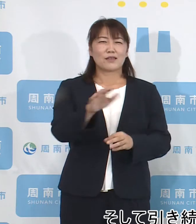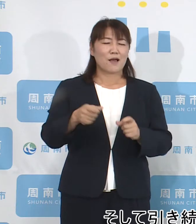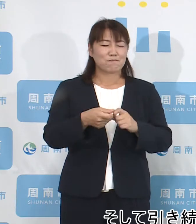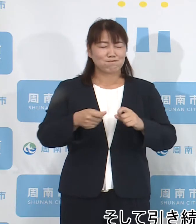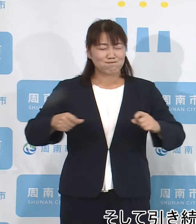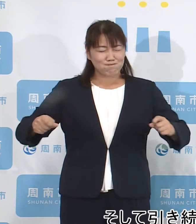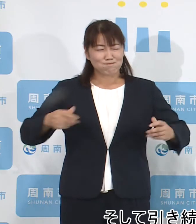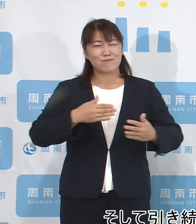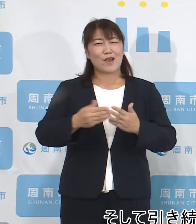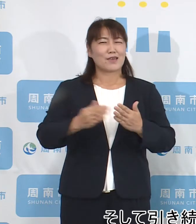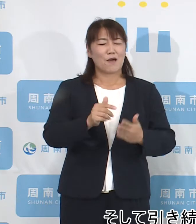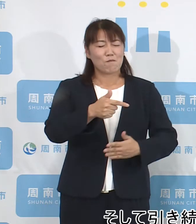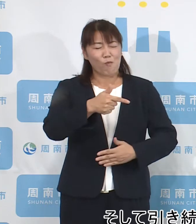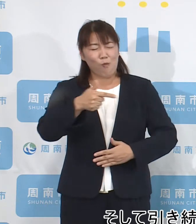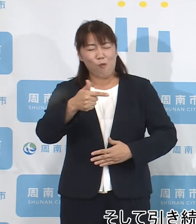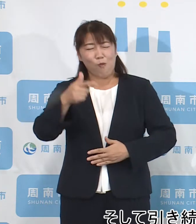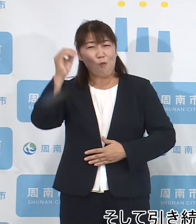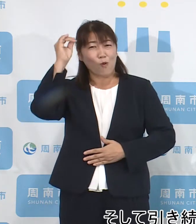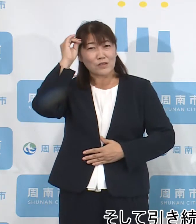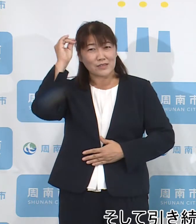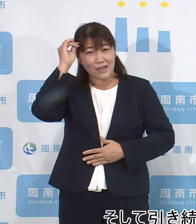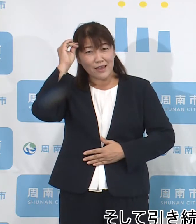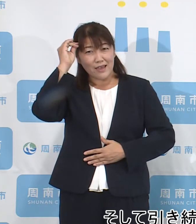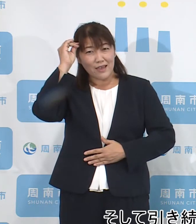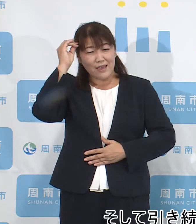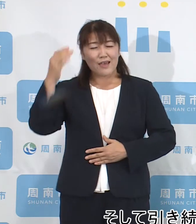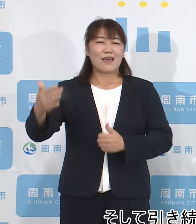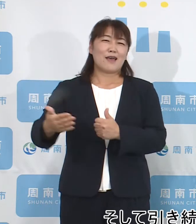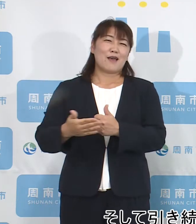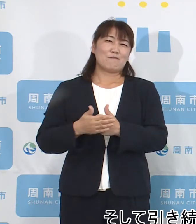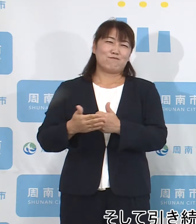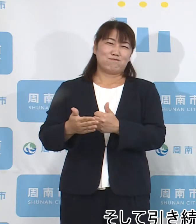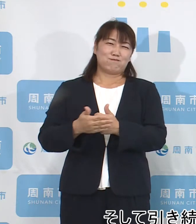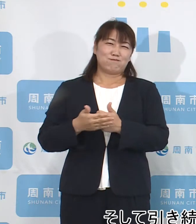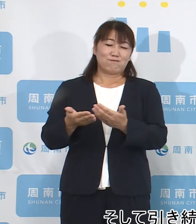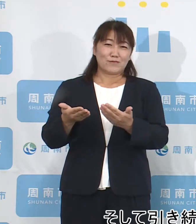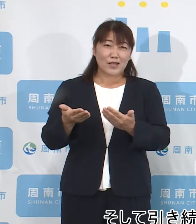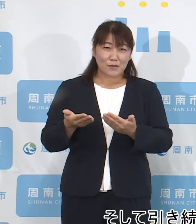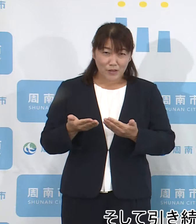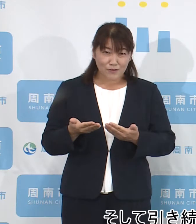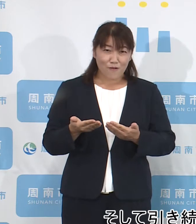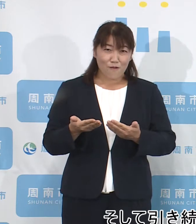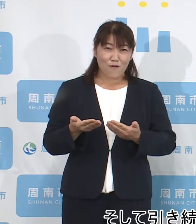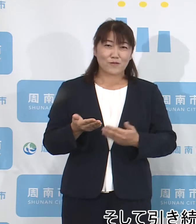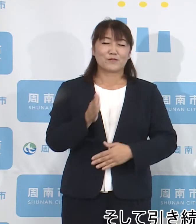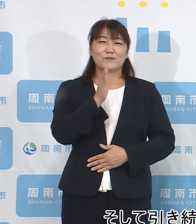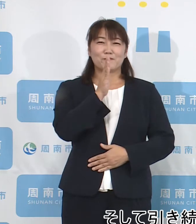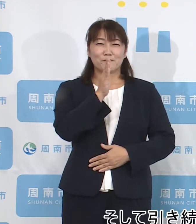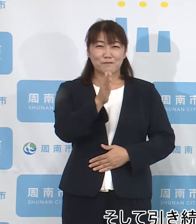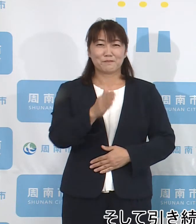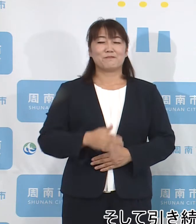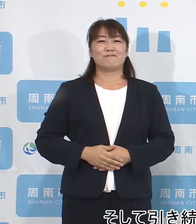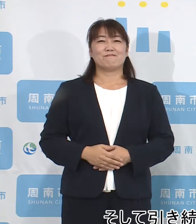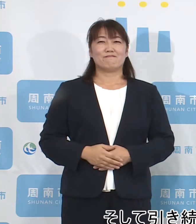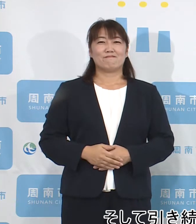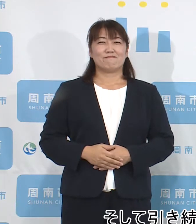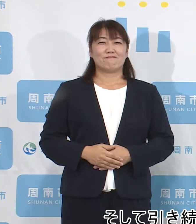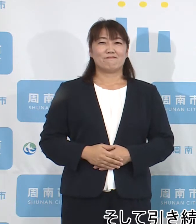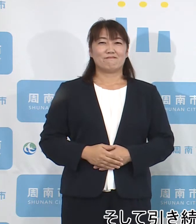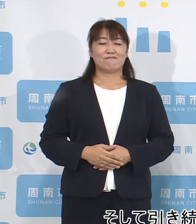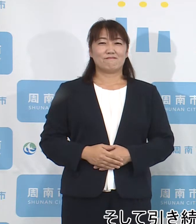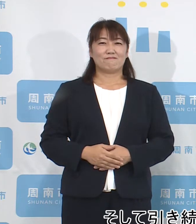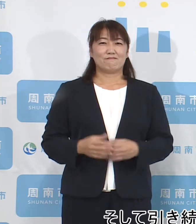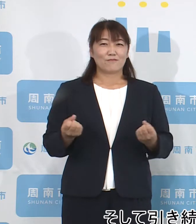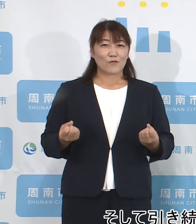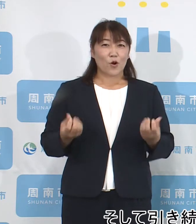年培われた皆様のお知恵を私どもにご教示いただきますようお願い申し上げ、